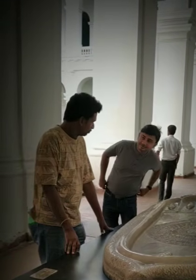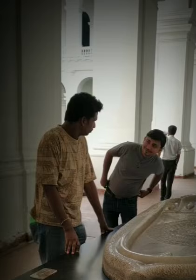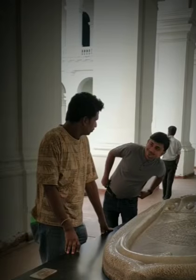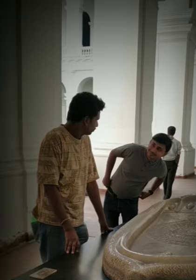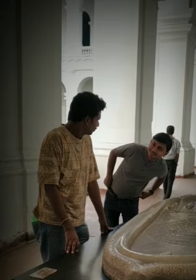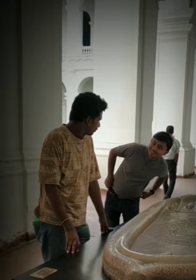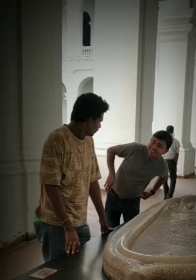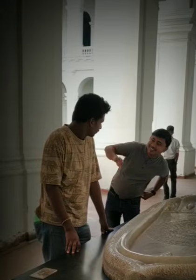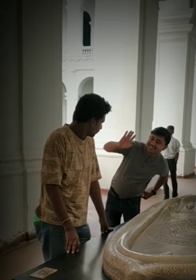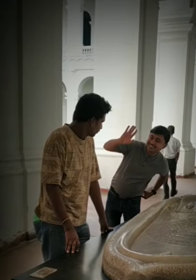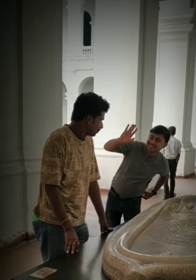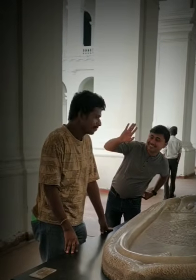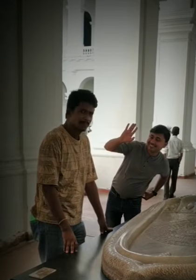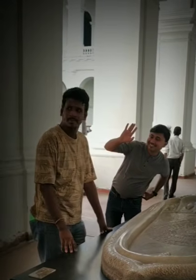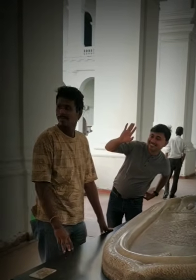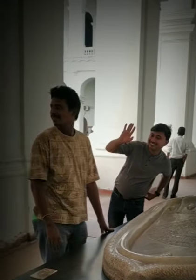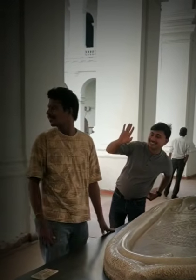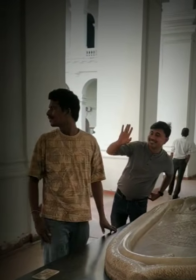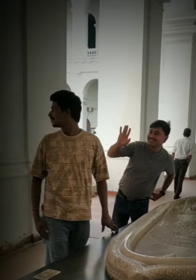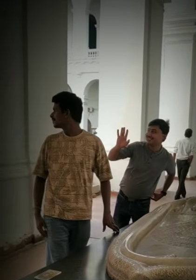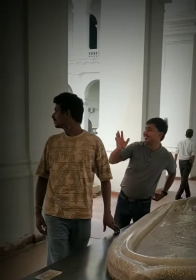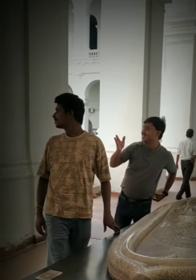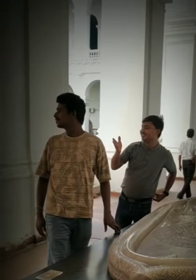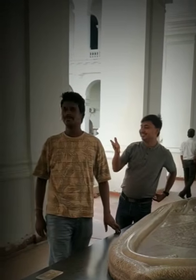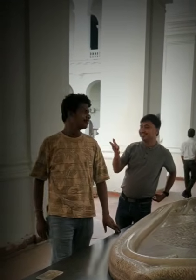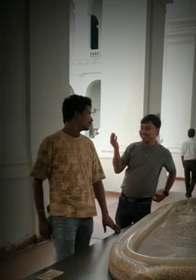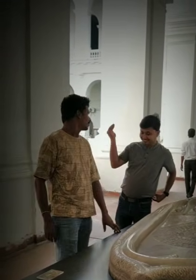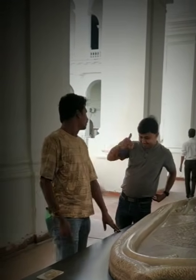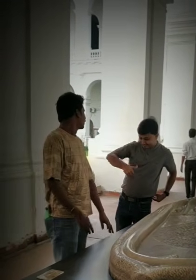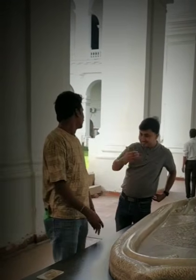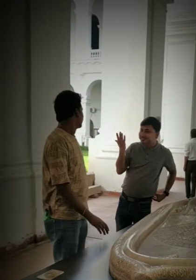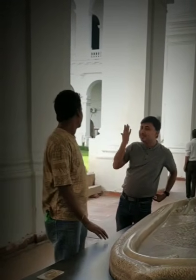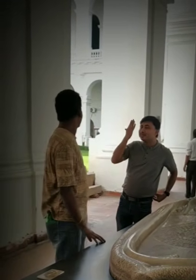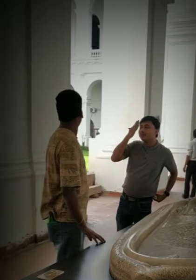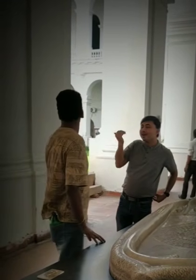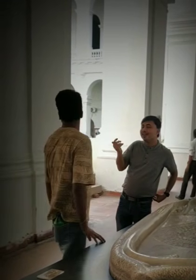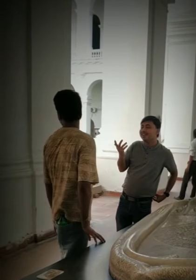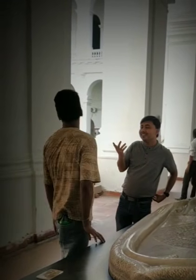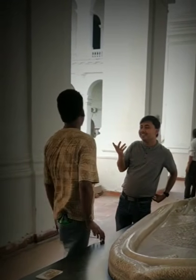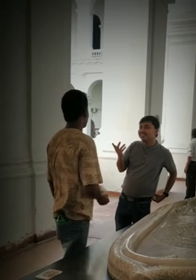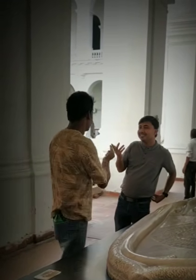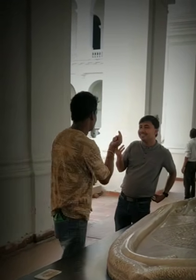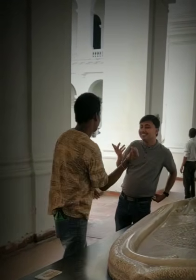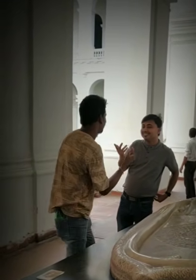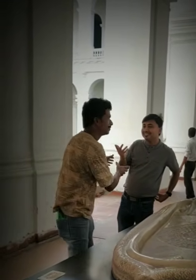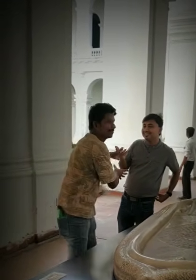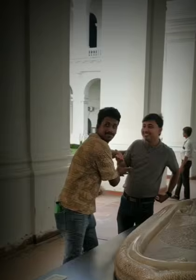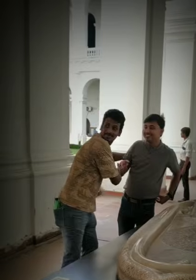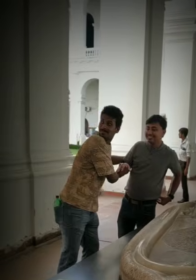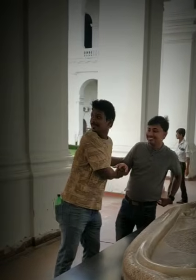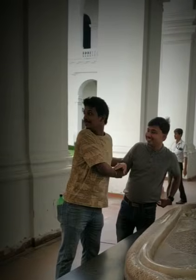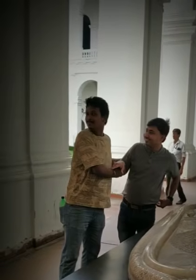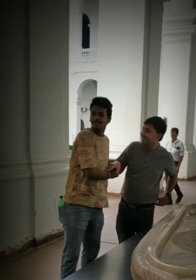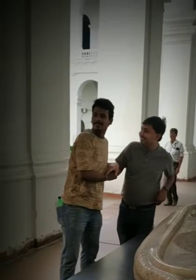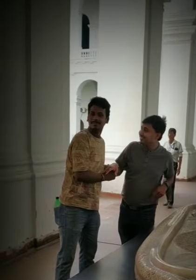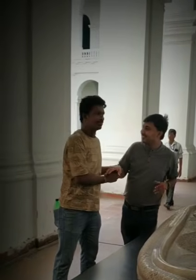সুন্দরী এ বুক ধড়পড় করে হায়, বারে বারে প্রেমে পড়ি, প্রেমের জ্বরে মন